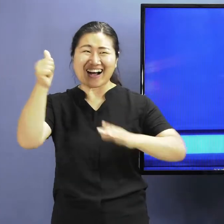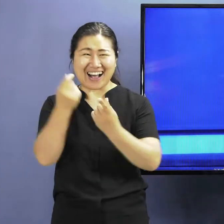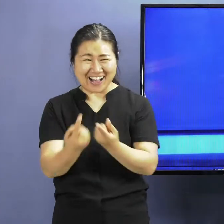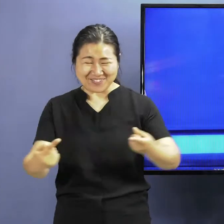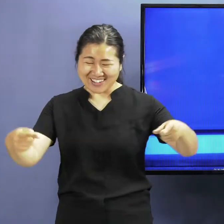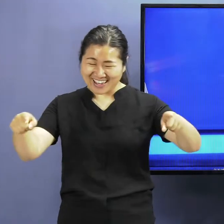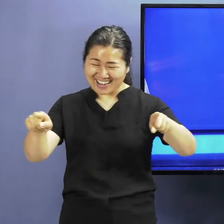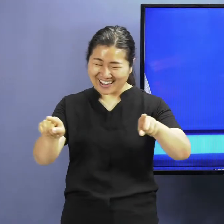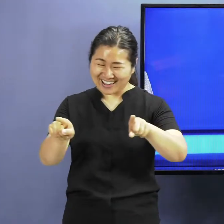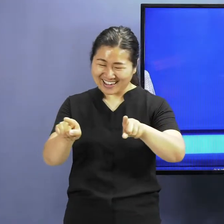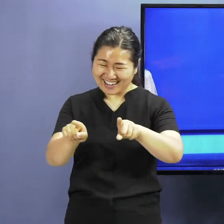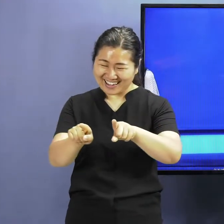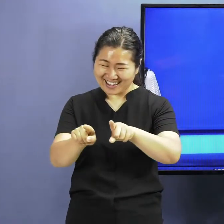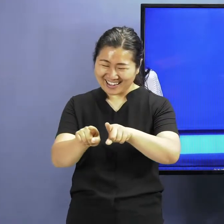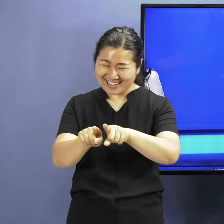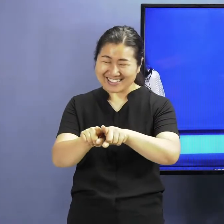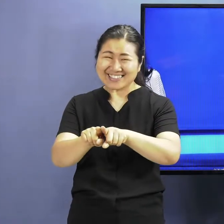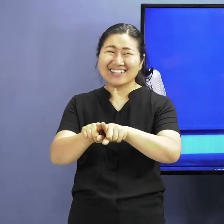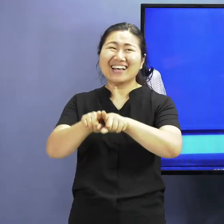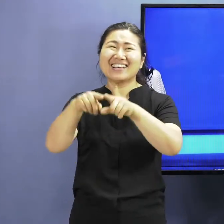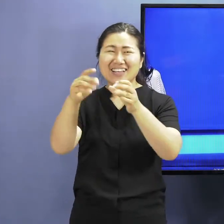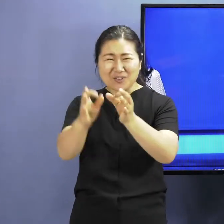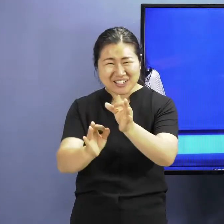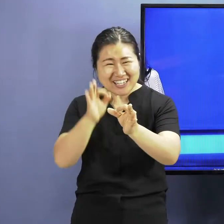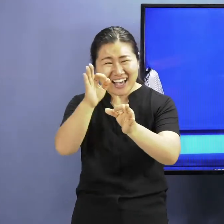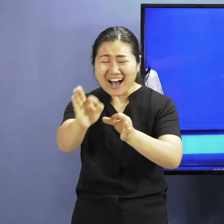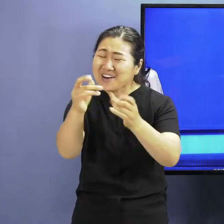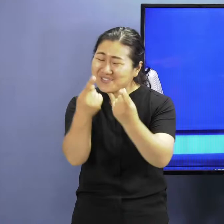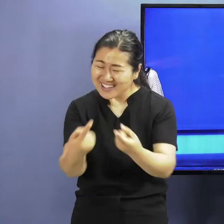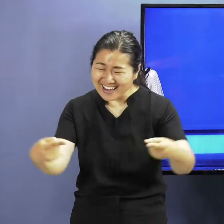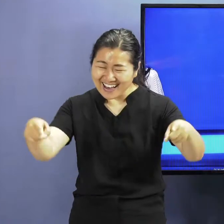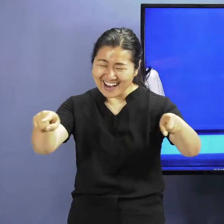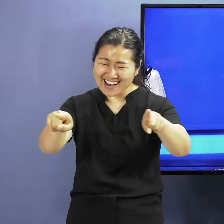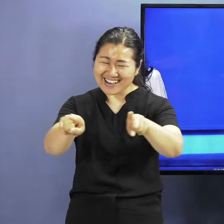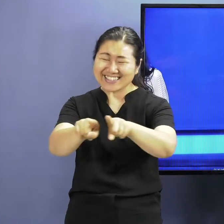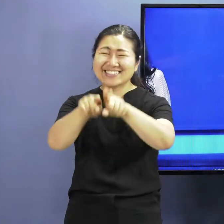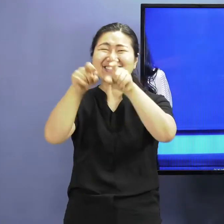우리와 함께 영원히 함께